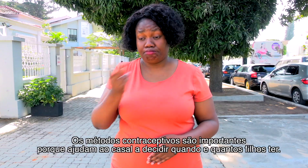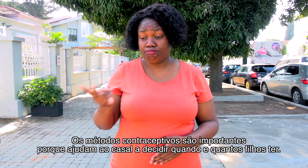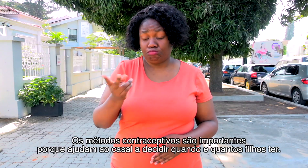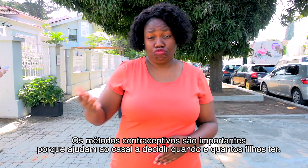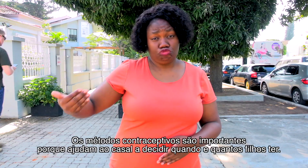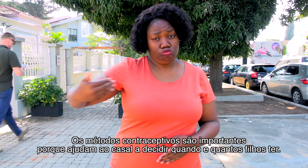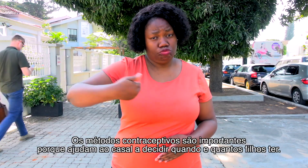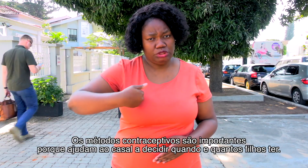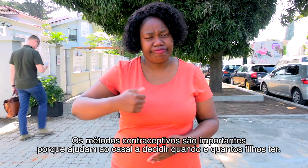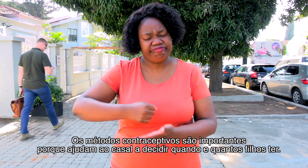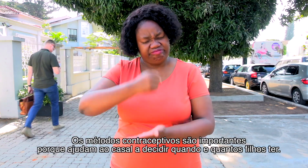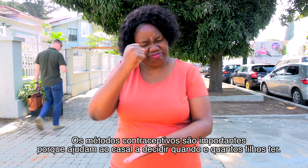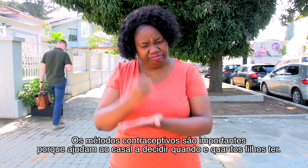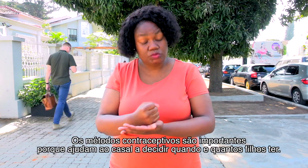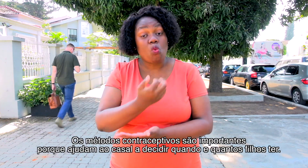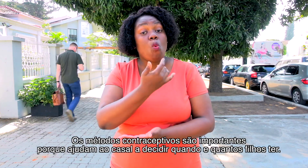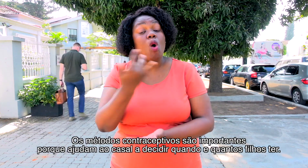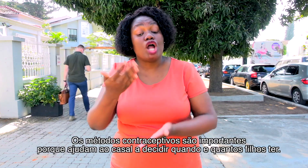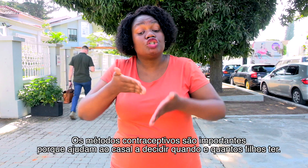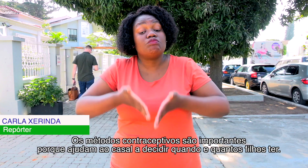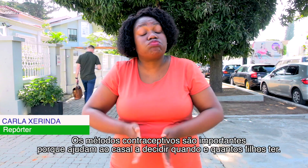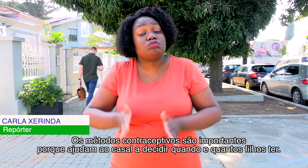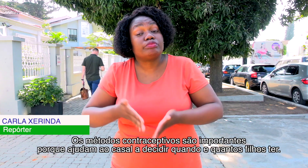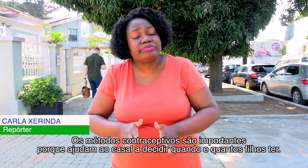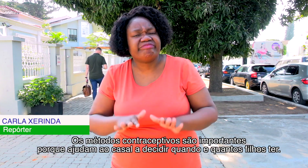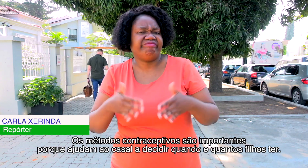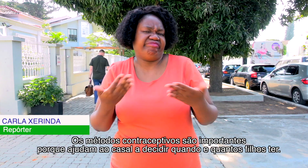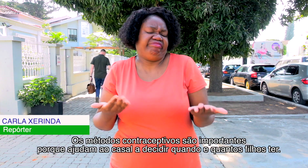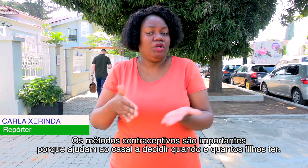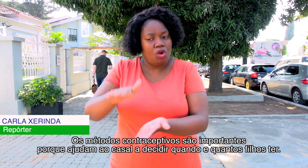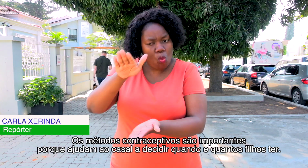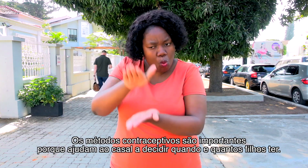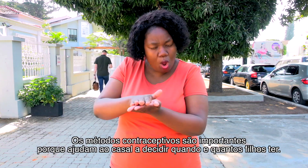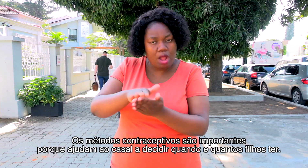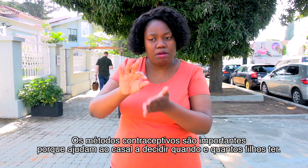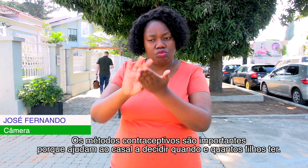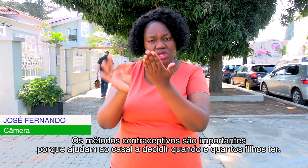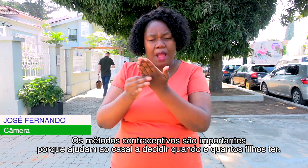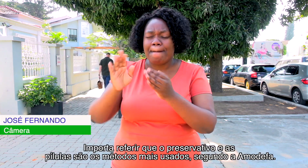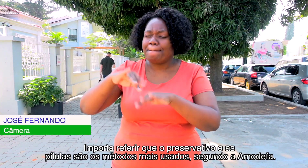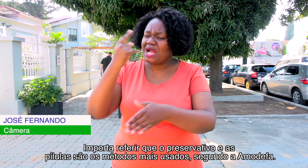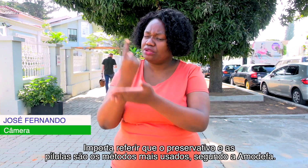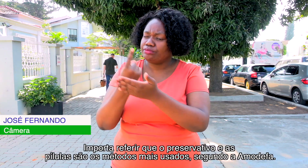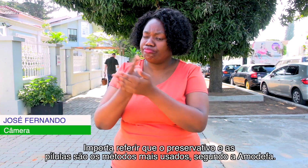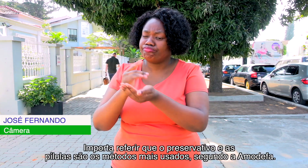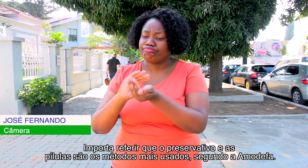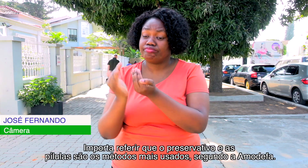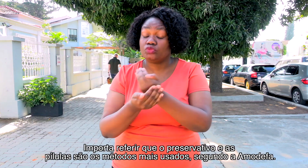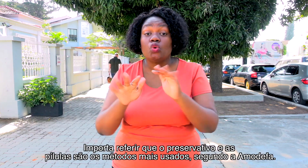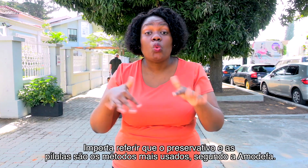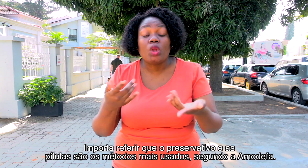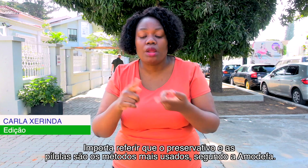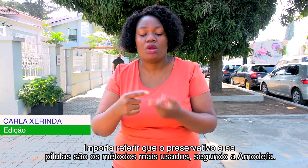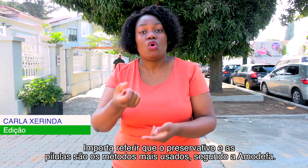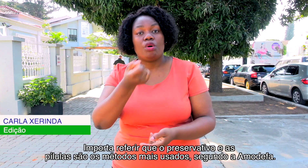Os métodos contraceptivos são importantes porque ajudam o casal a decidir quando e quantos filhos ter. Importa referir que o